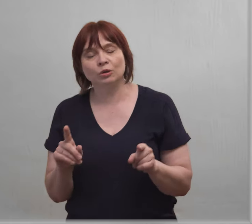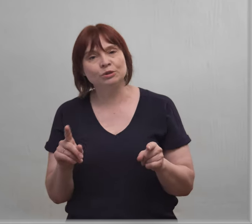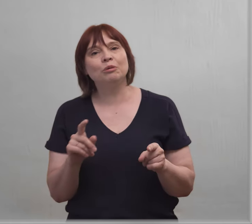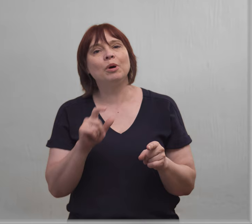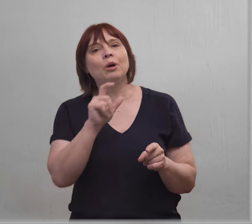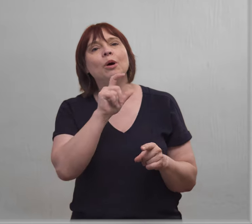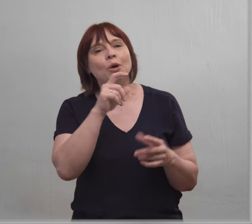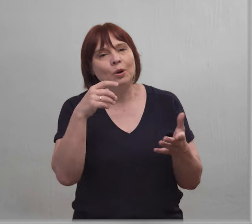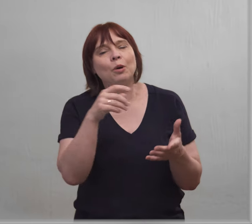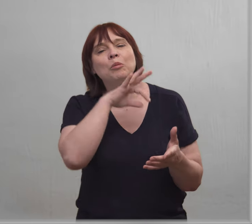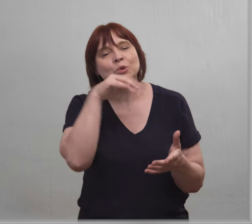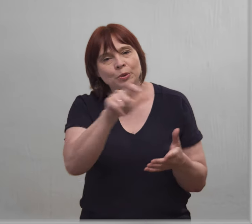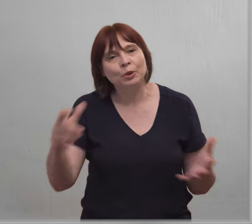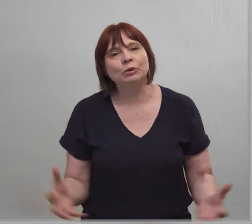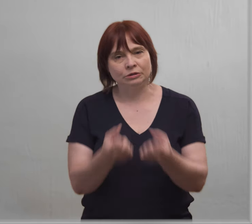искупления многих».